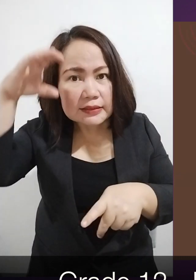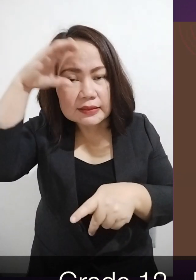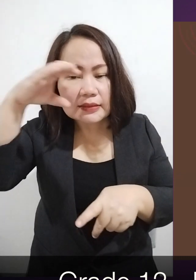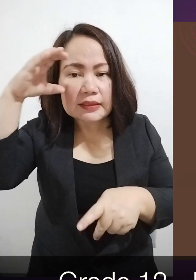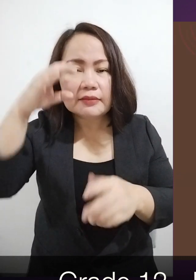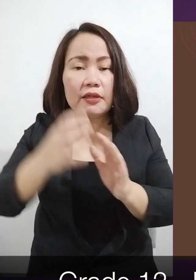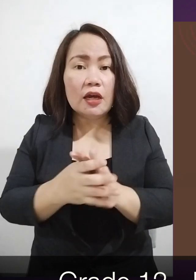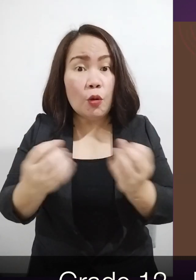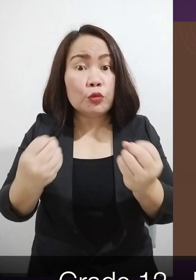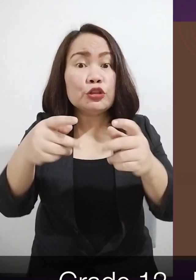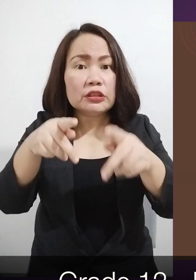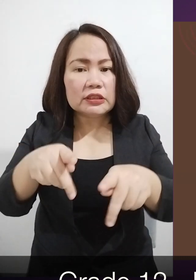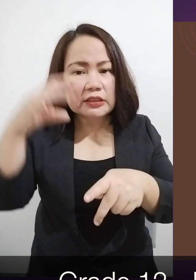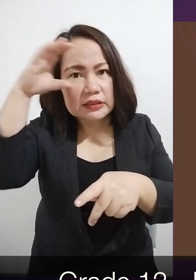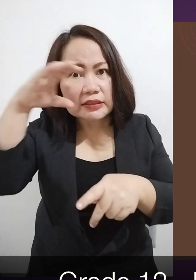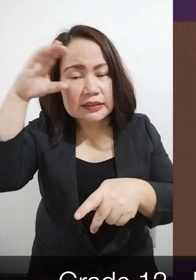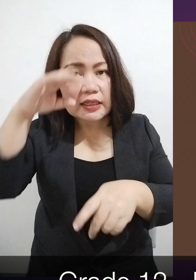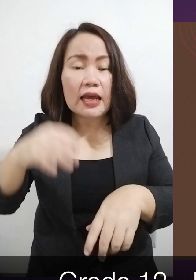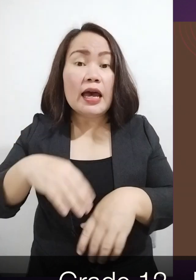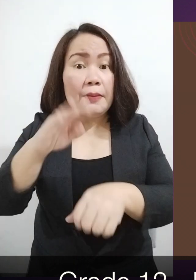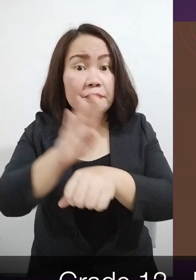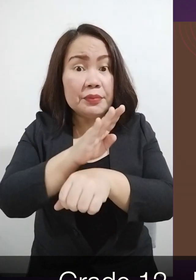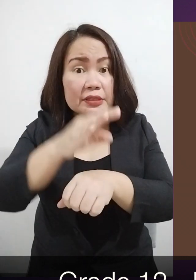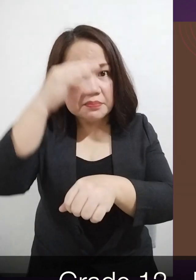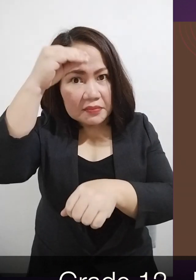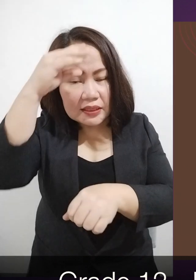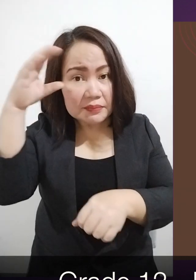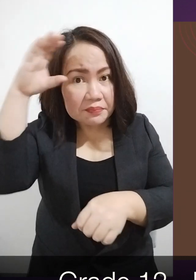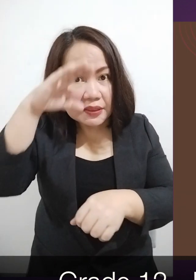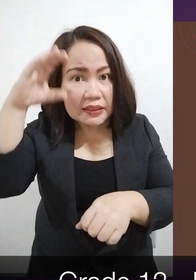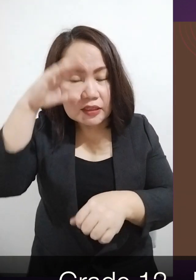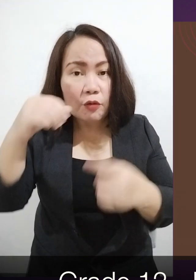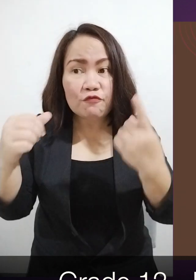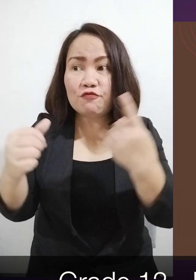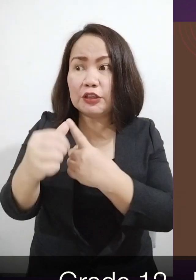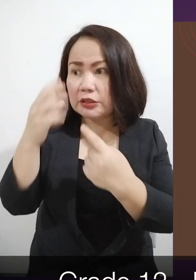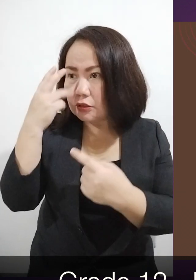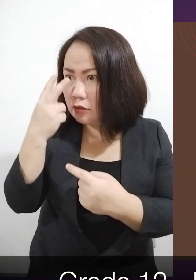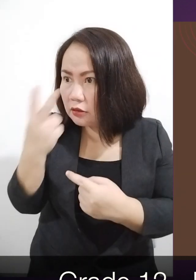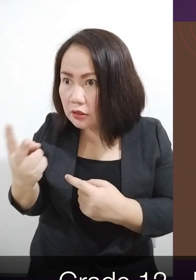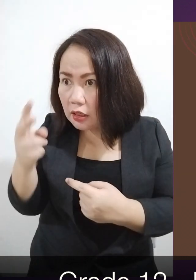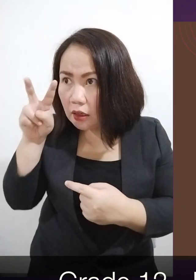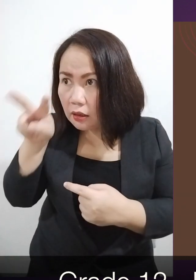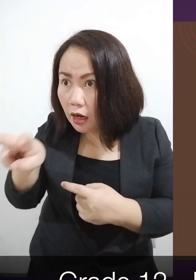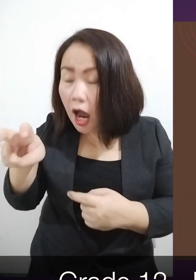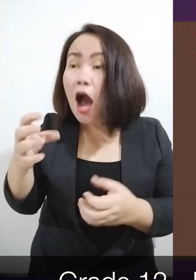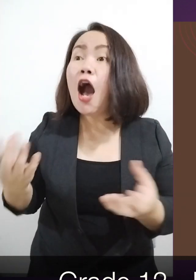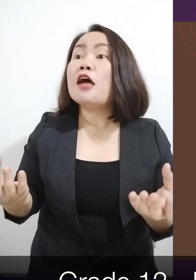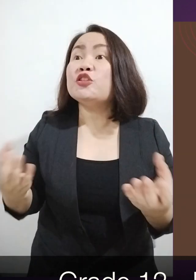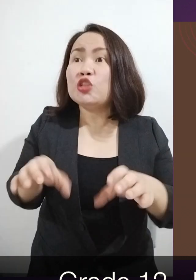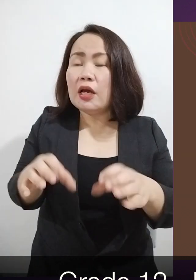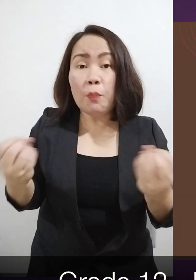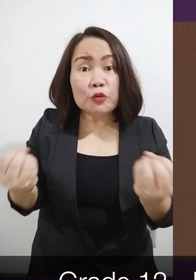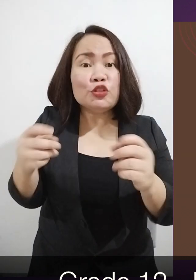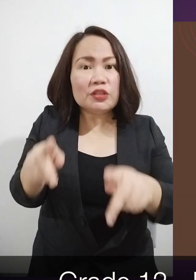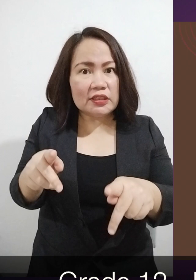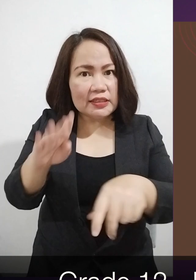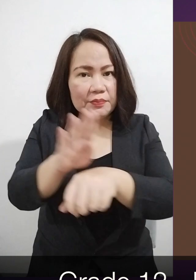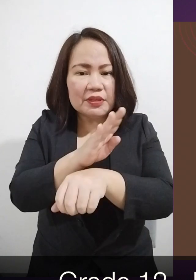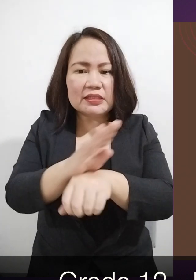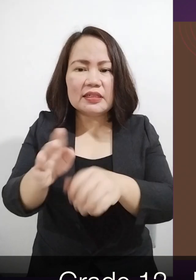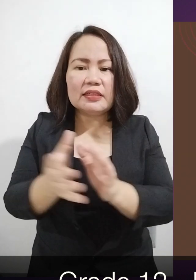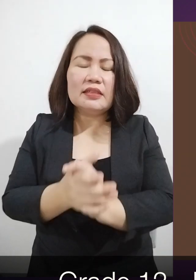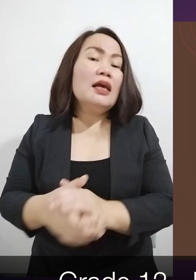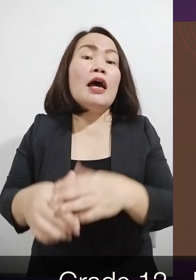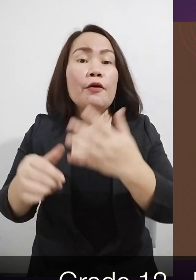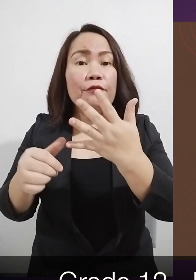ng oportunidad. Ang isang negosyante ay dapat may kakayahang maging una upang makita ang mga pagkakataon sa negosyo.